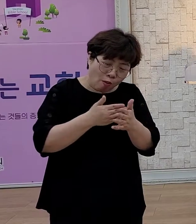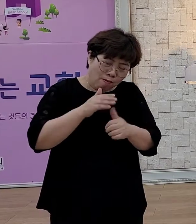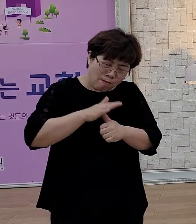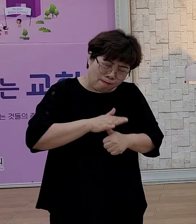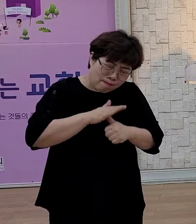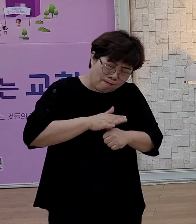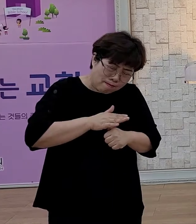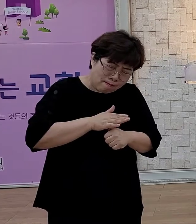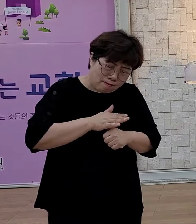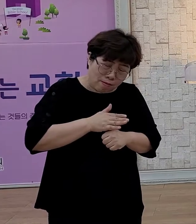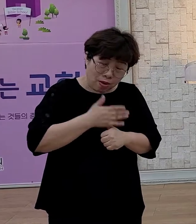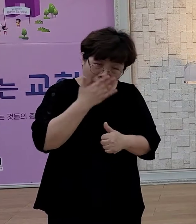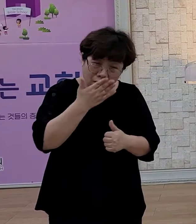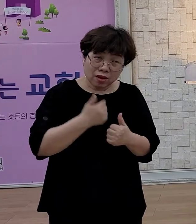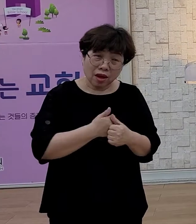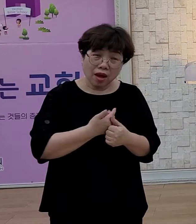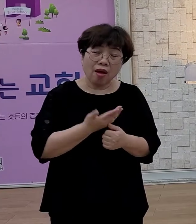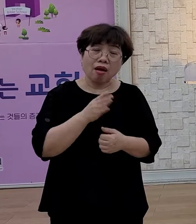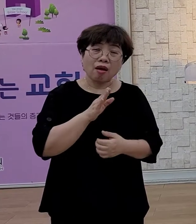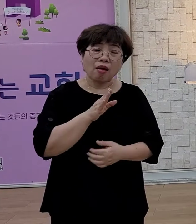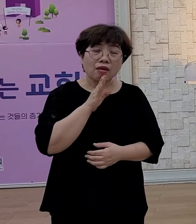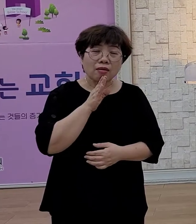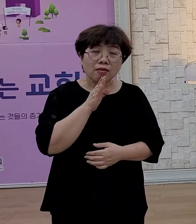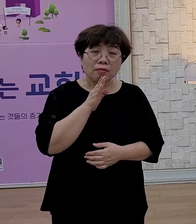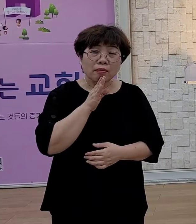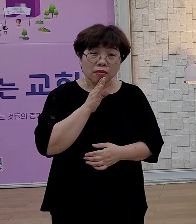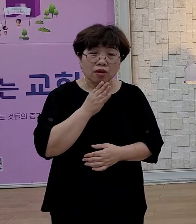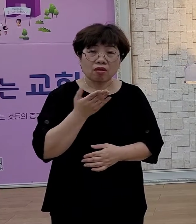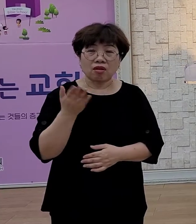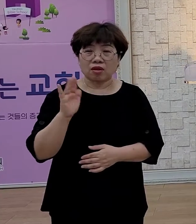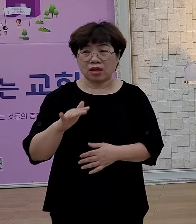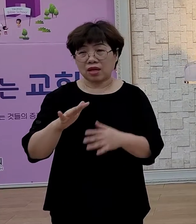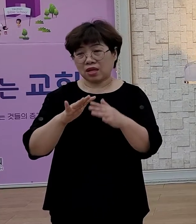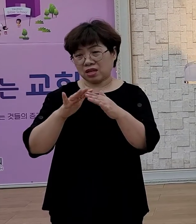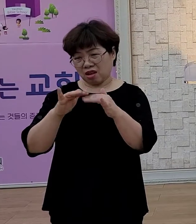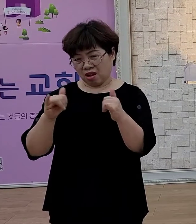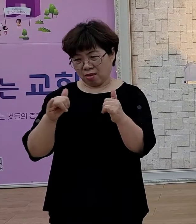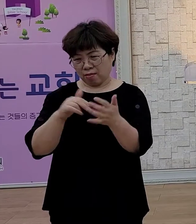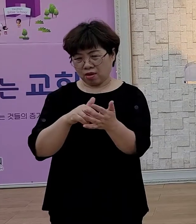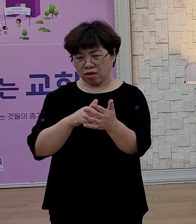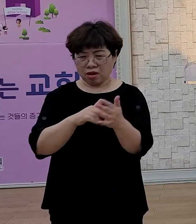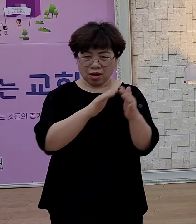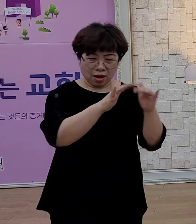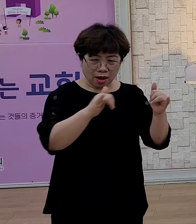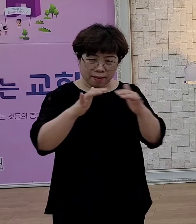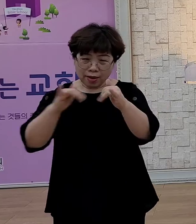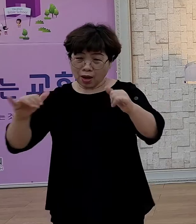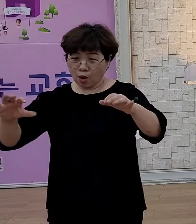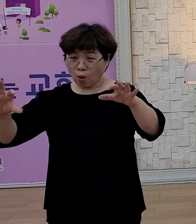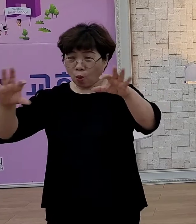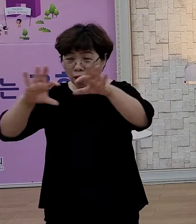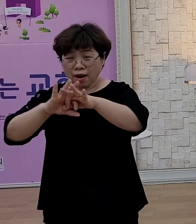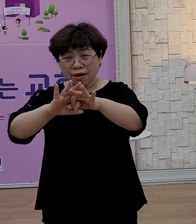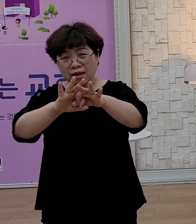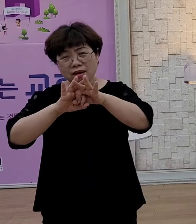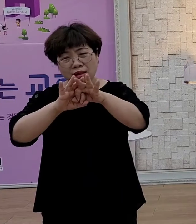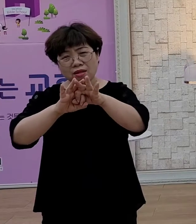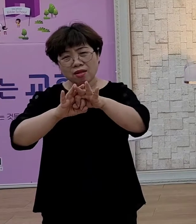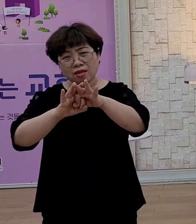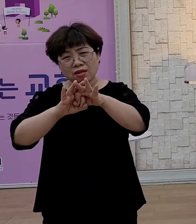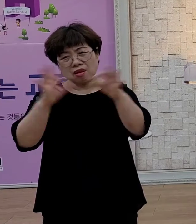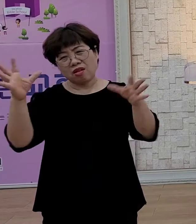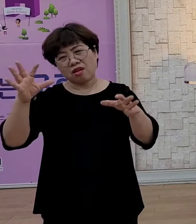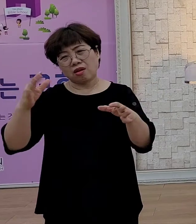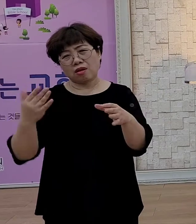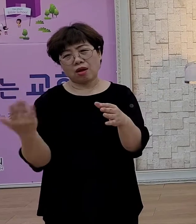견디려고 해봅니다. 여러분, 그런데요, 사람은 인간관계에서 만약에 이런 아픔이나